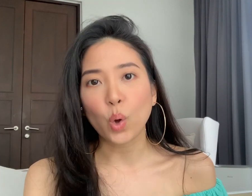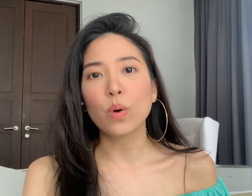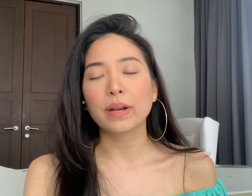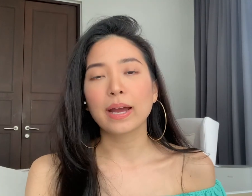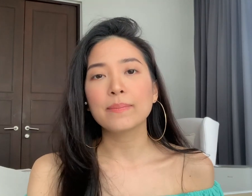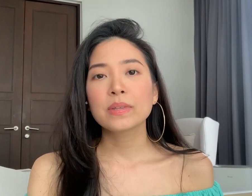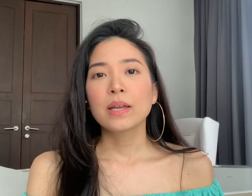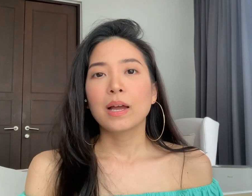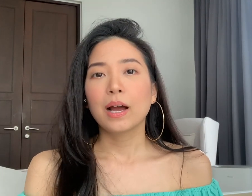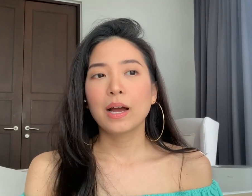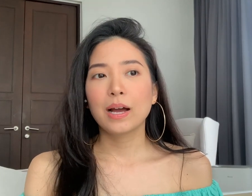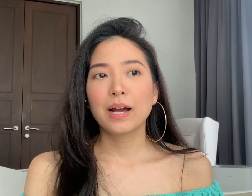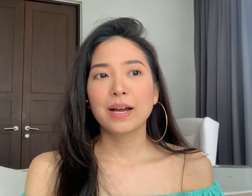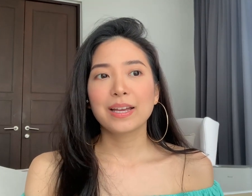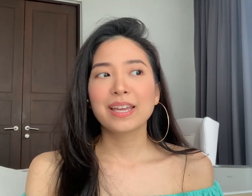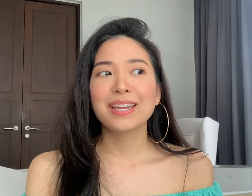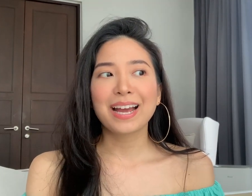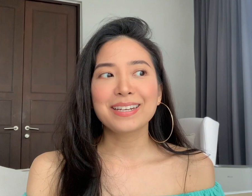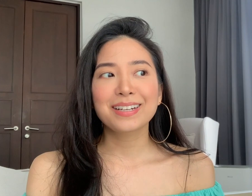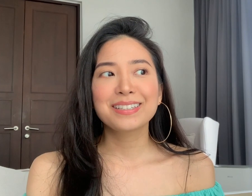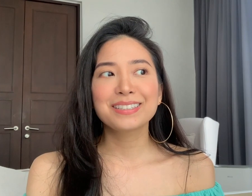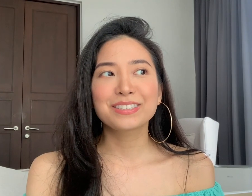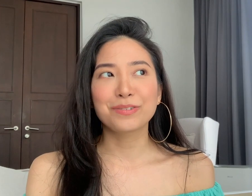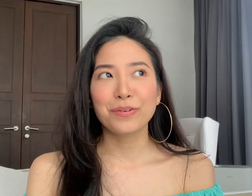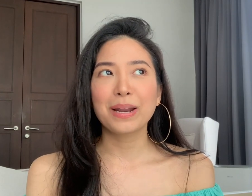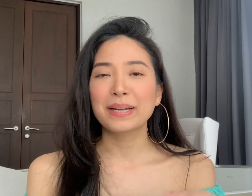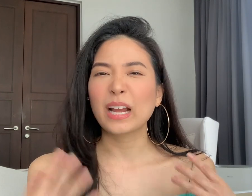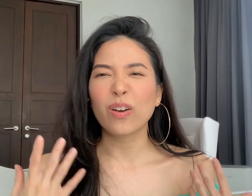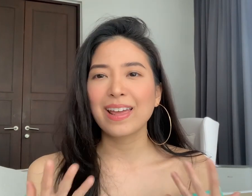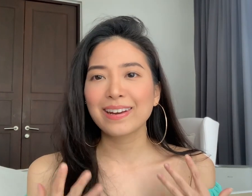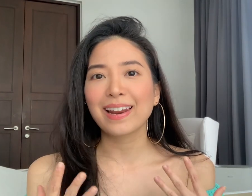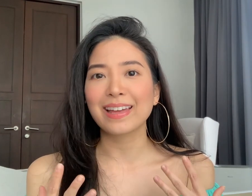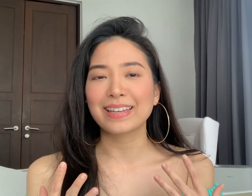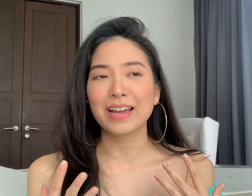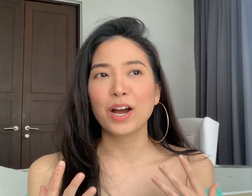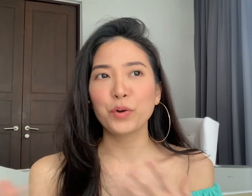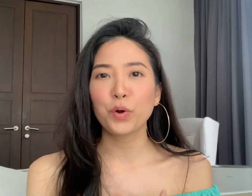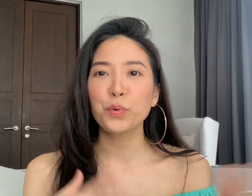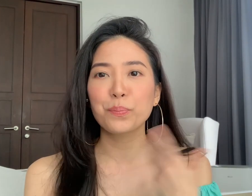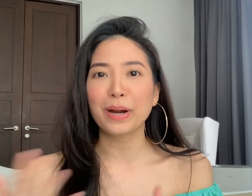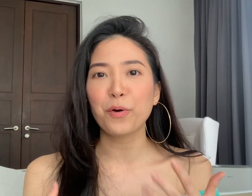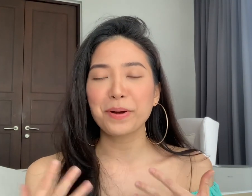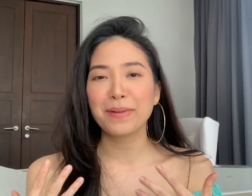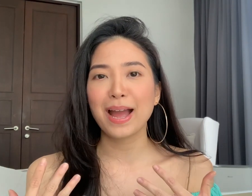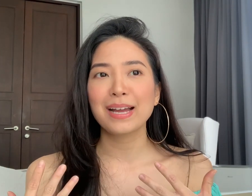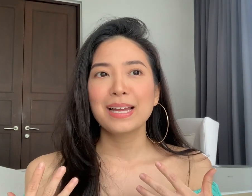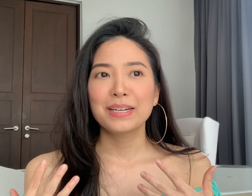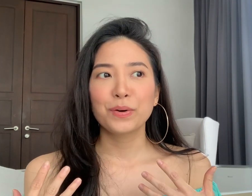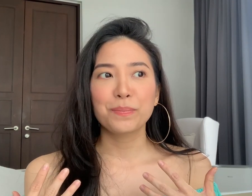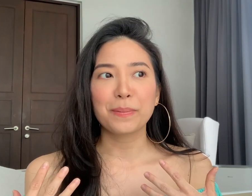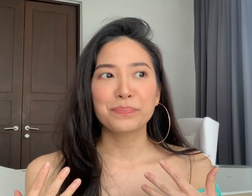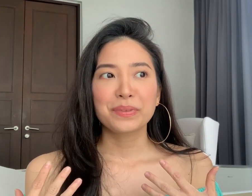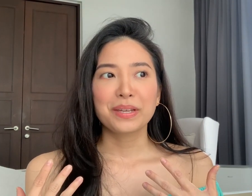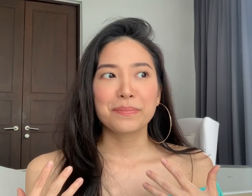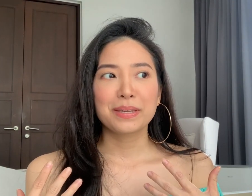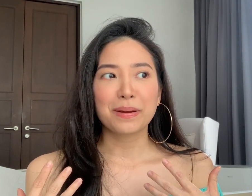le mondeπο aspirationasst inagingมม